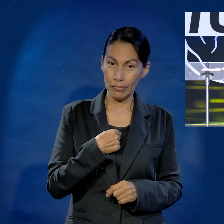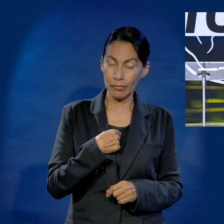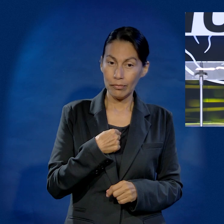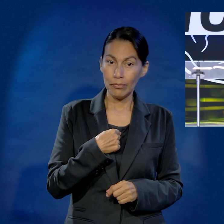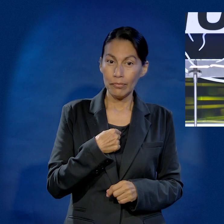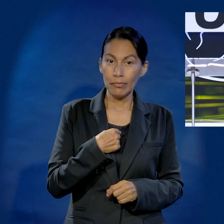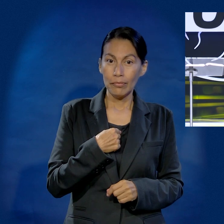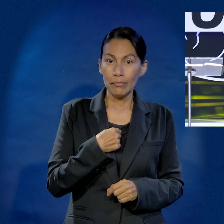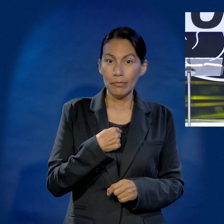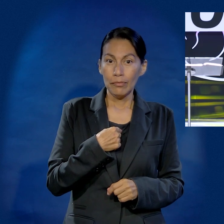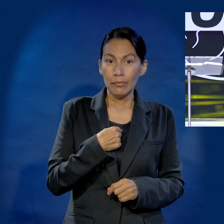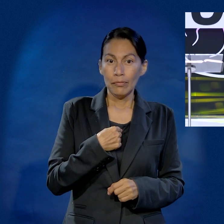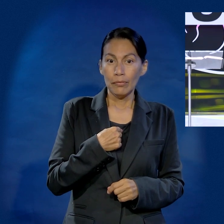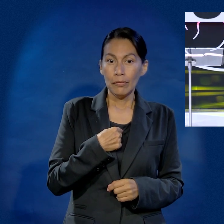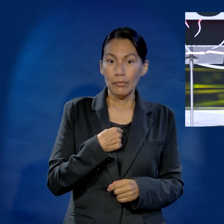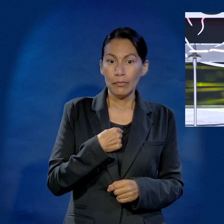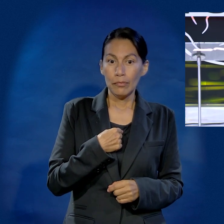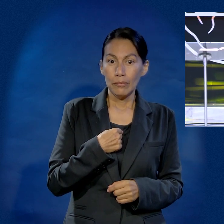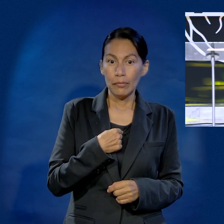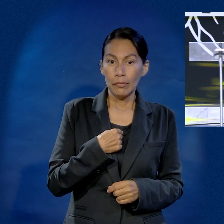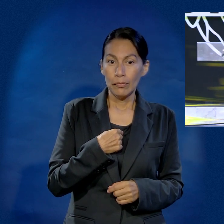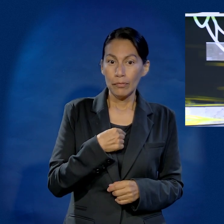Yo no puedo decirles que tuve una